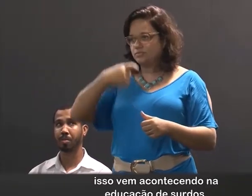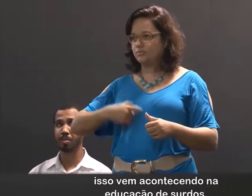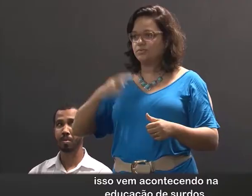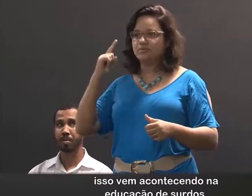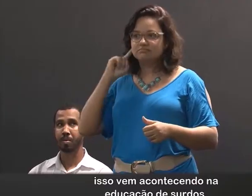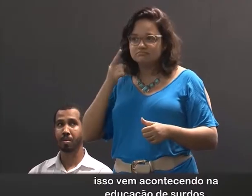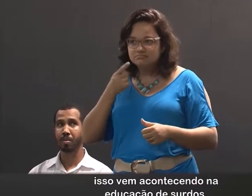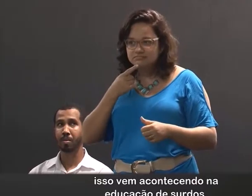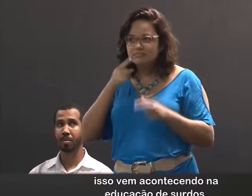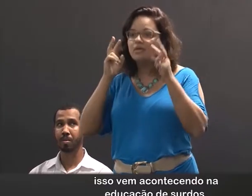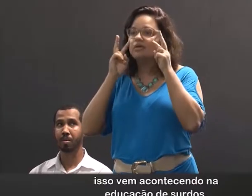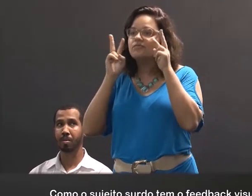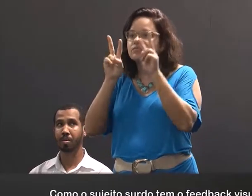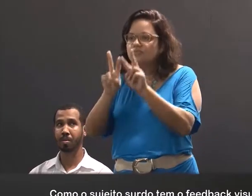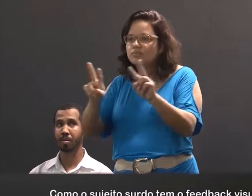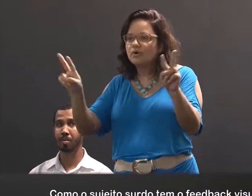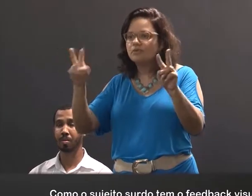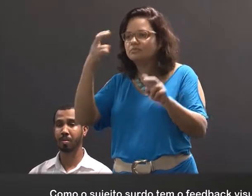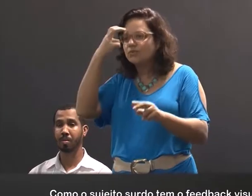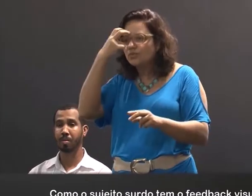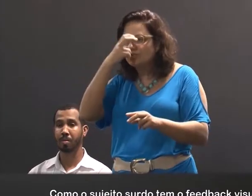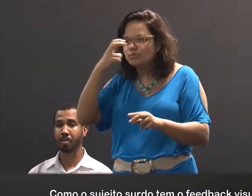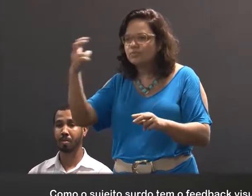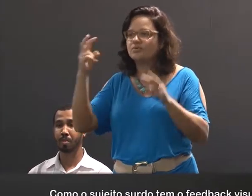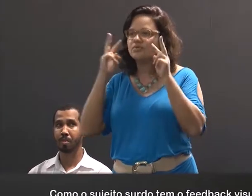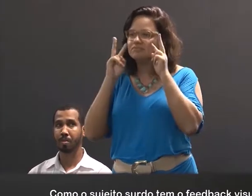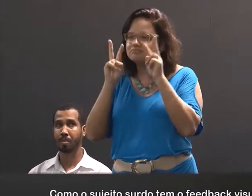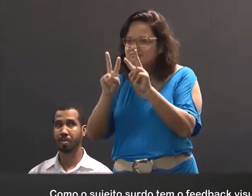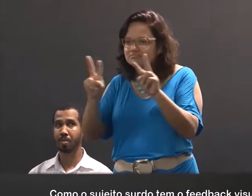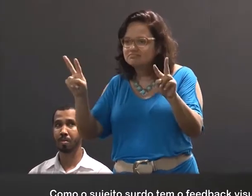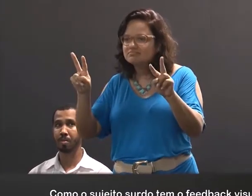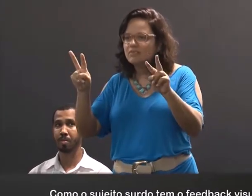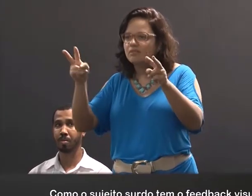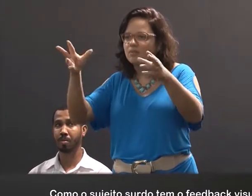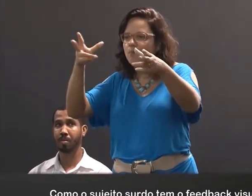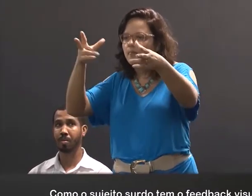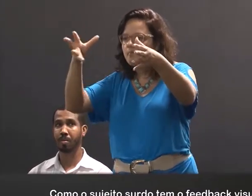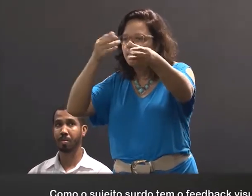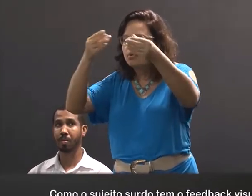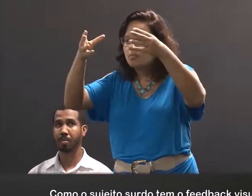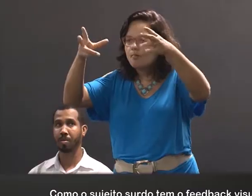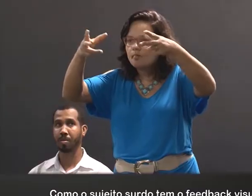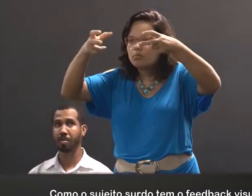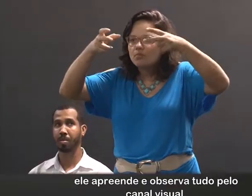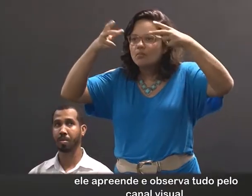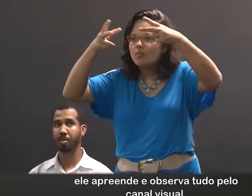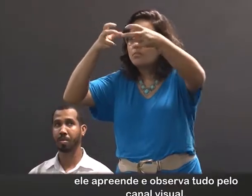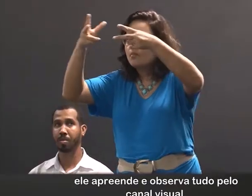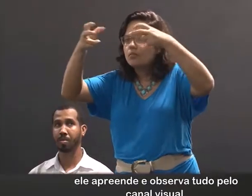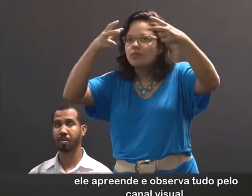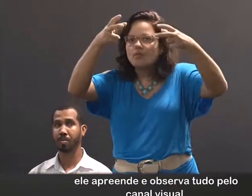educação de surdos. Como o sujeito surdo ele tem um feedback visual, ele apreende